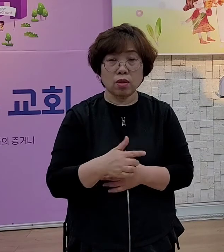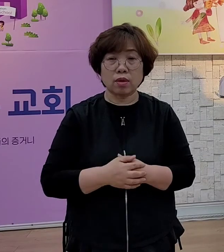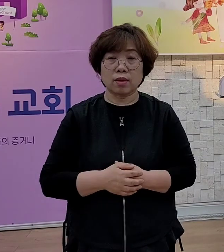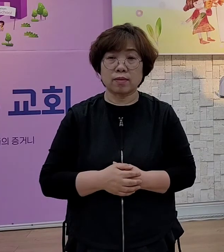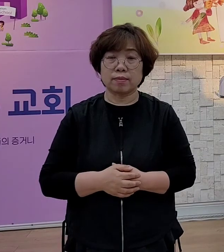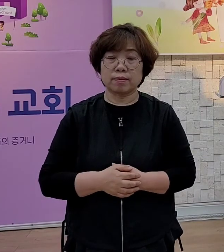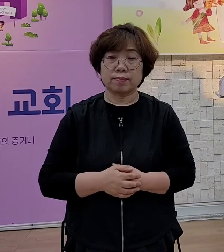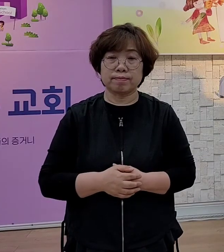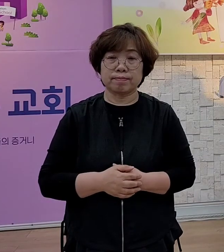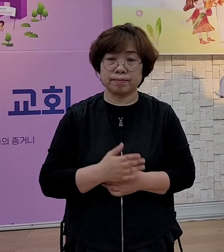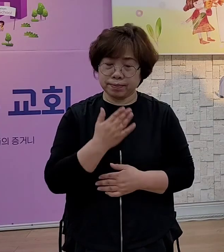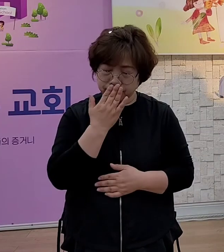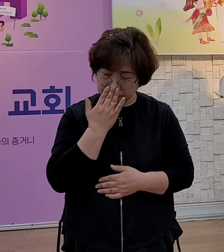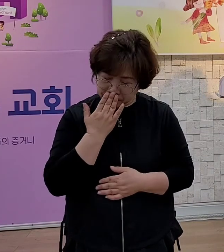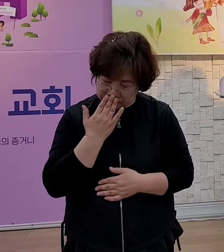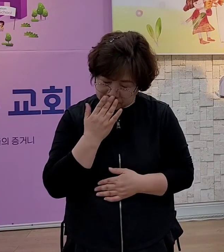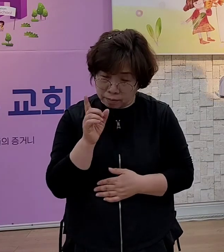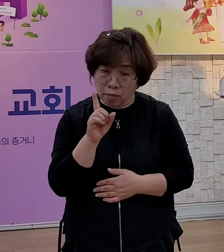겸손이 뭐냐면